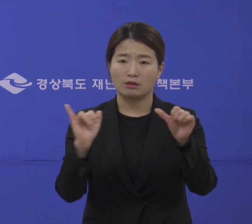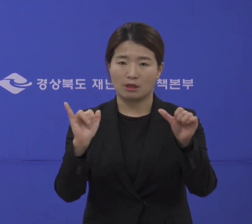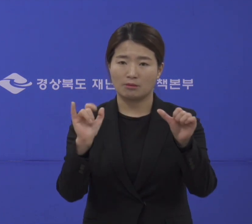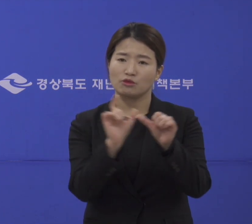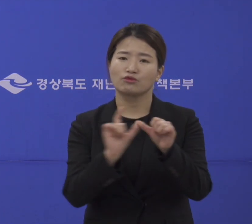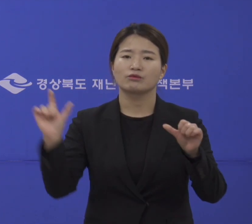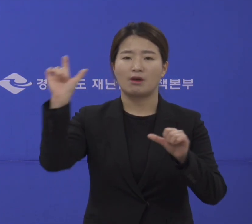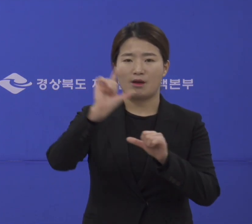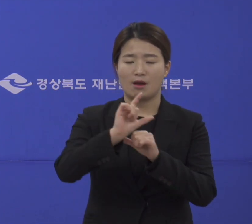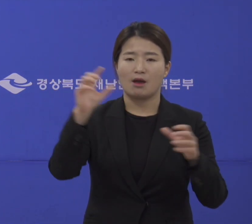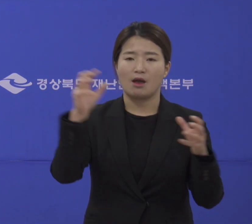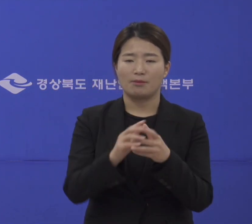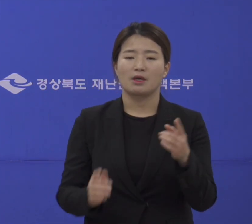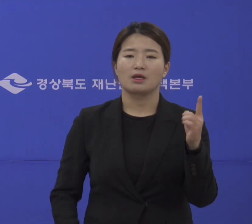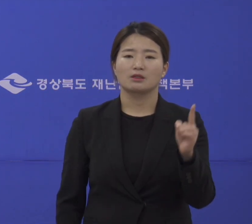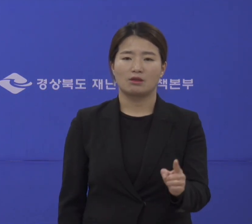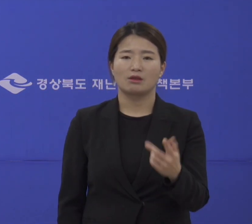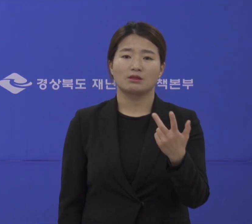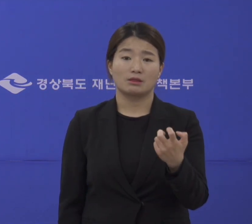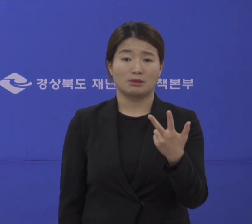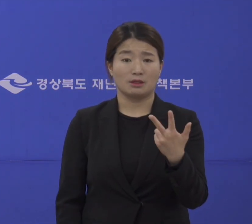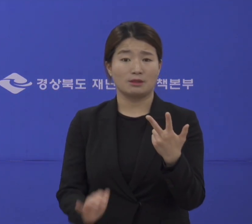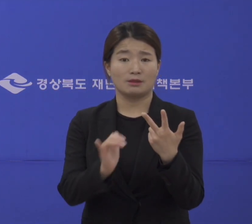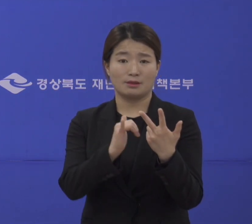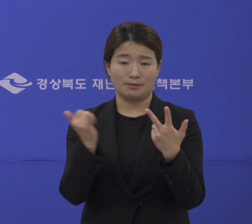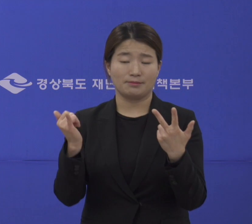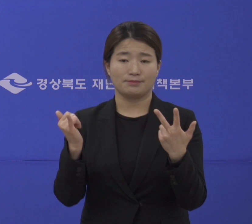더 추가되어서 1,077명입니다.